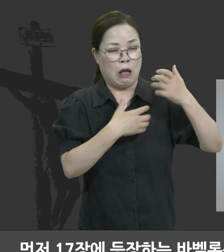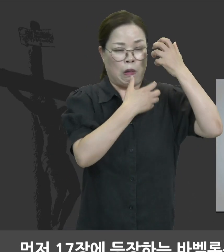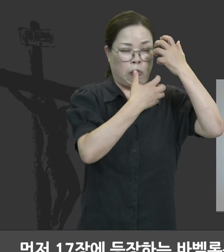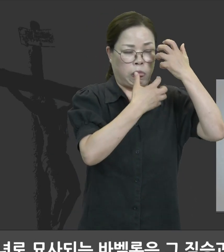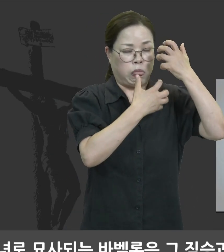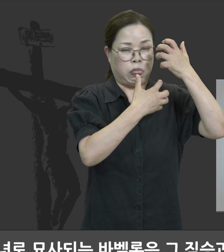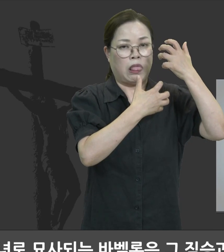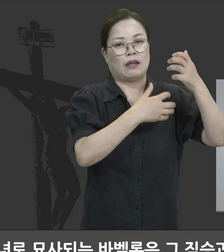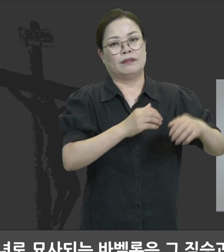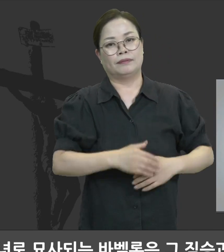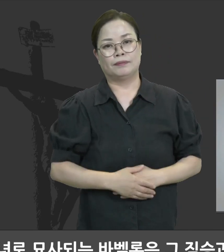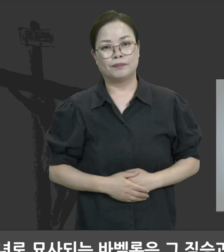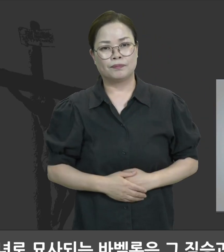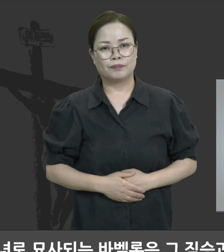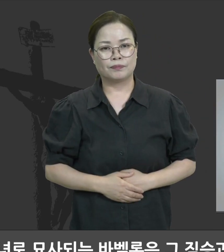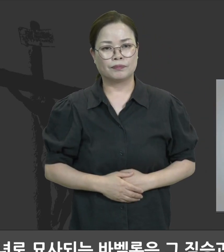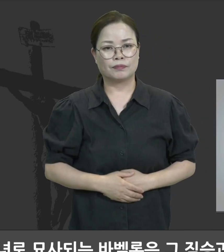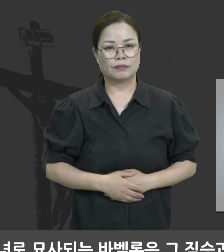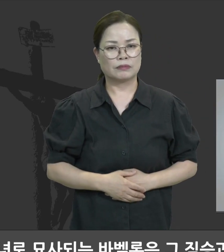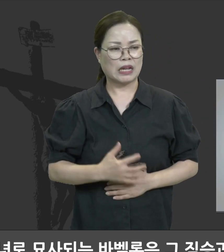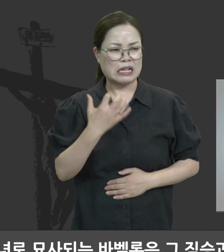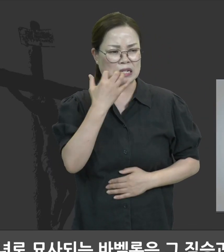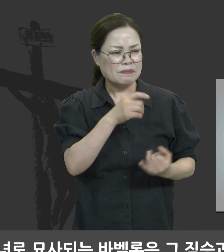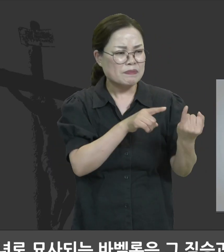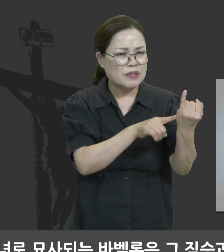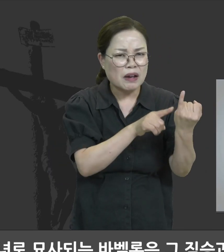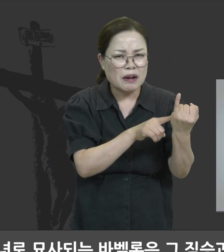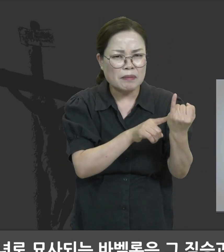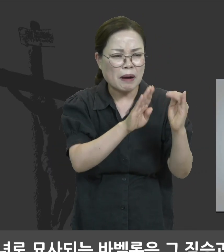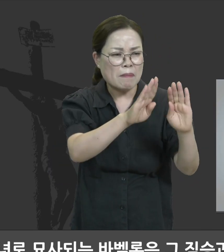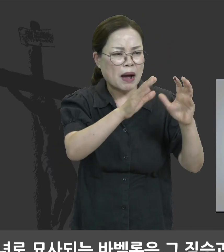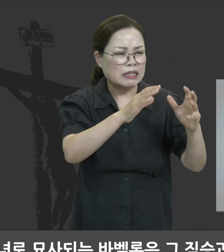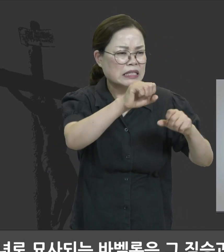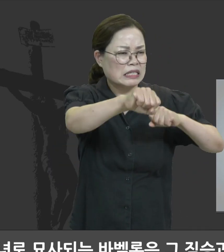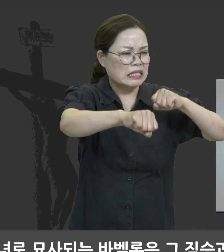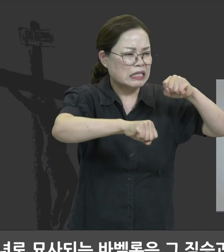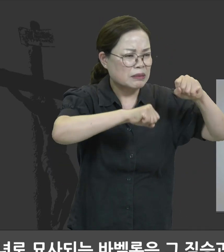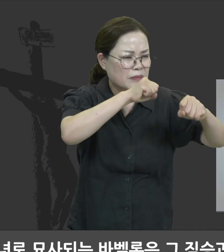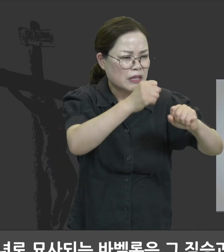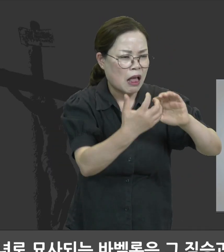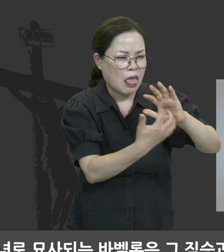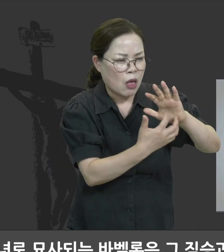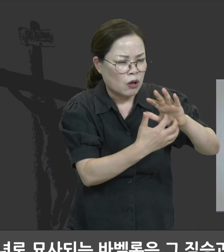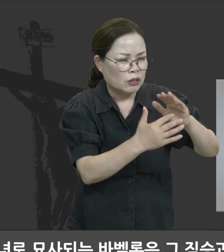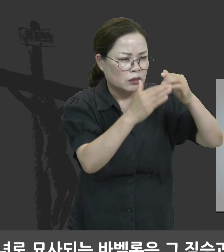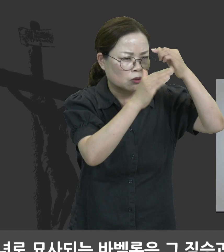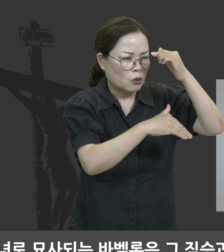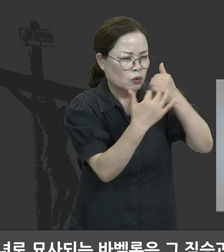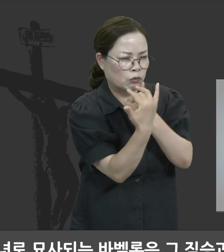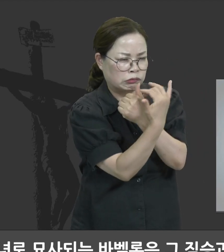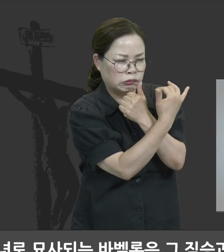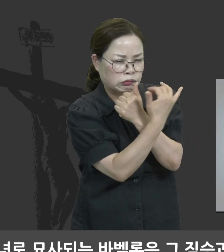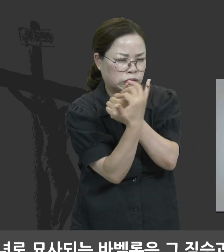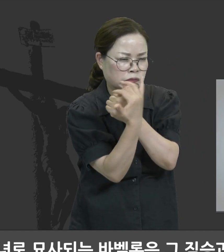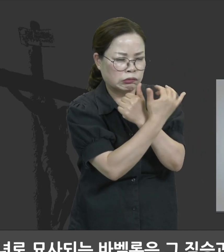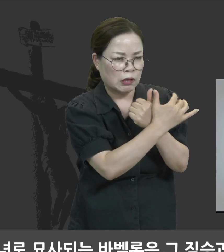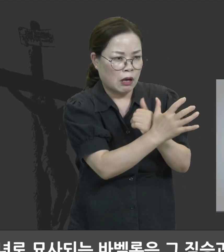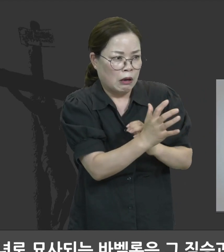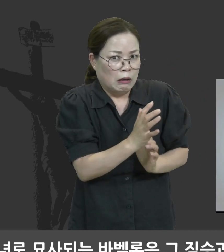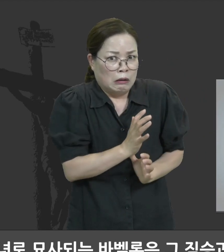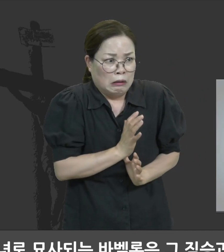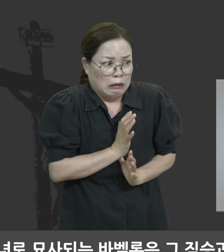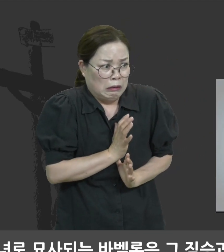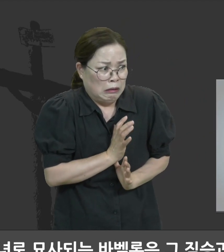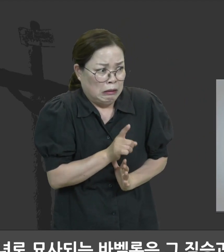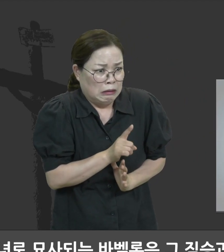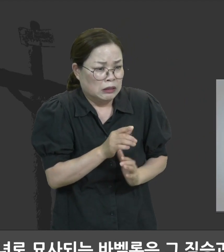상징합니다. 음료로 묘사되는 바벨론은 그 짐승과 공모하여 성도들을 미혹하고 공포를